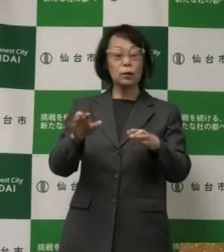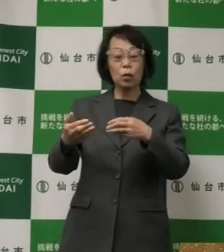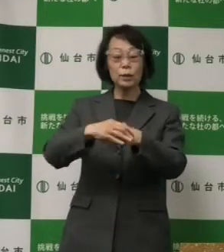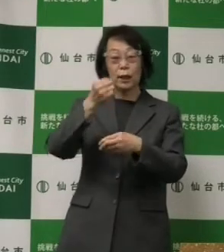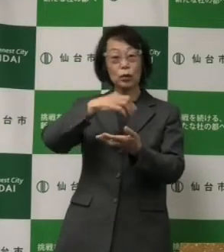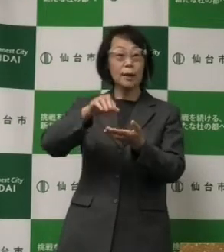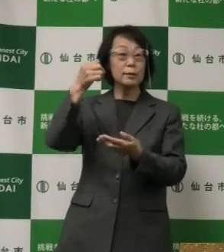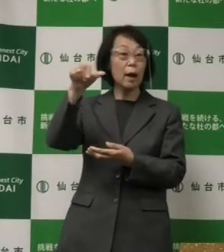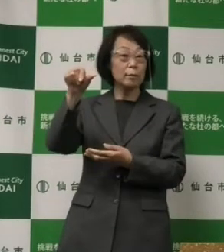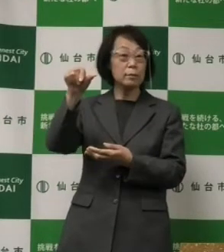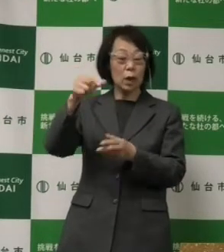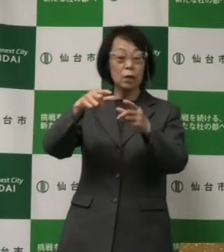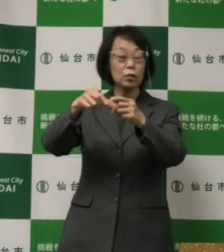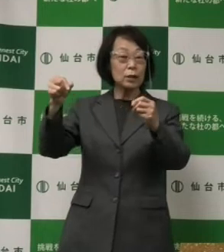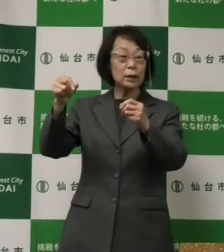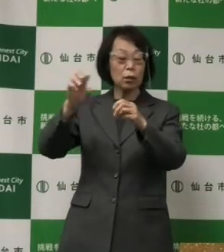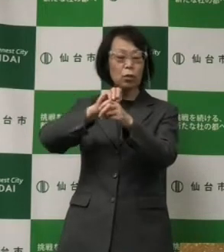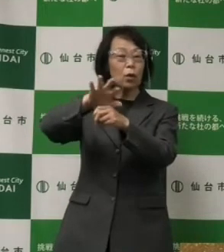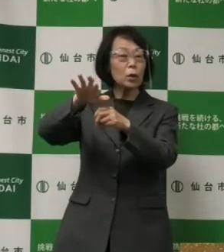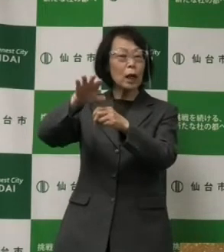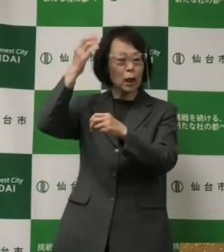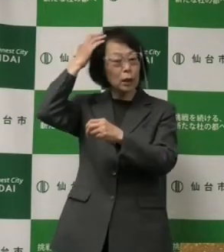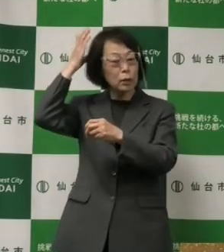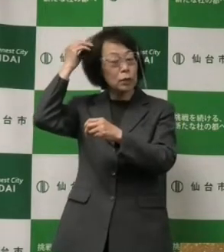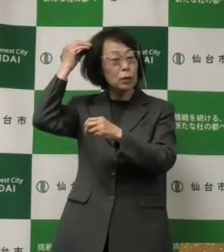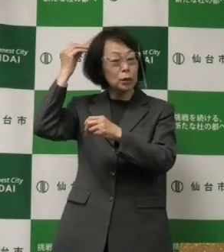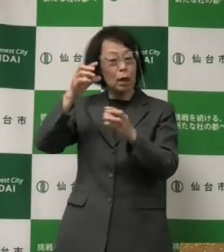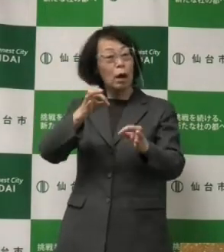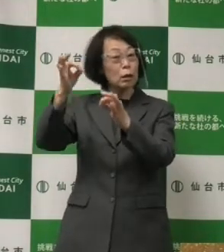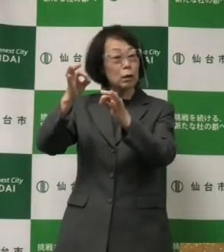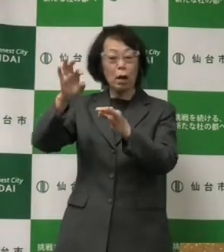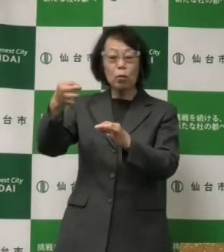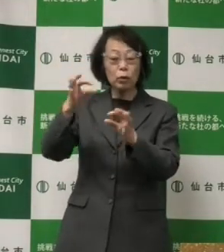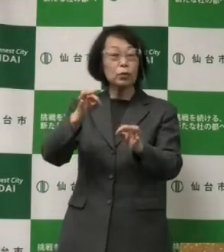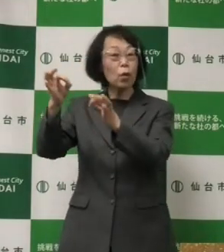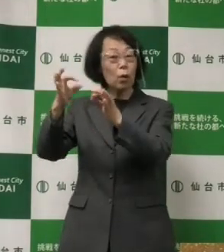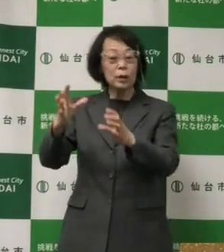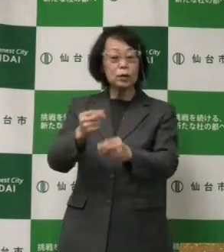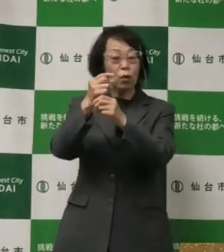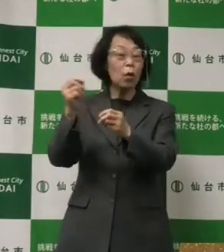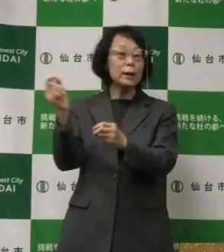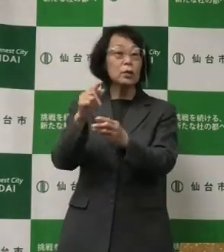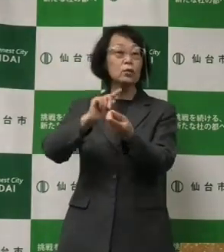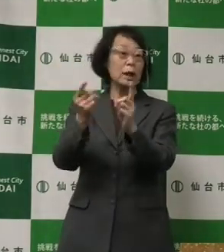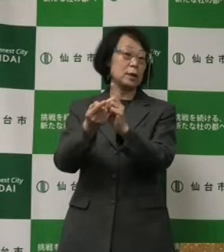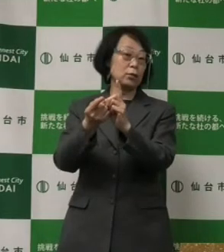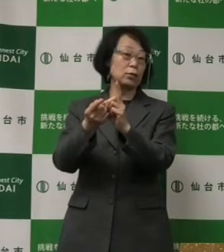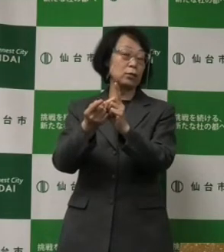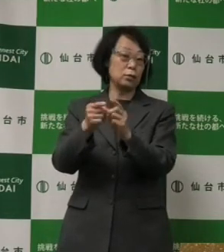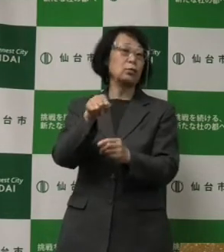算案は、国のコロナ禍における原油価格、物価高騰等総合緊急対策に対応するもの